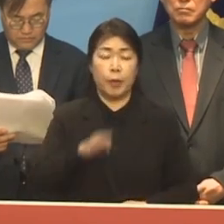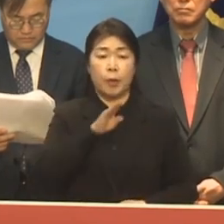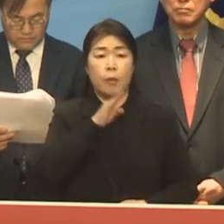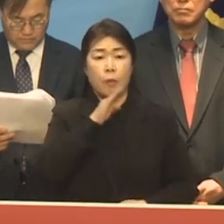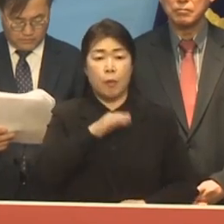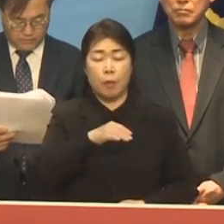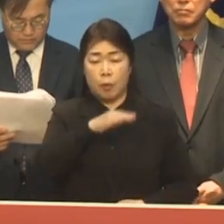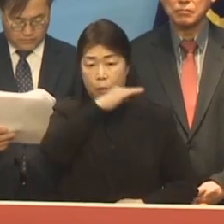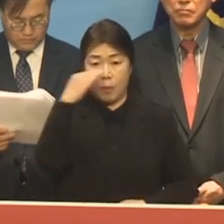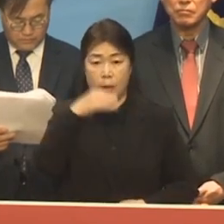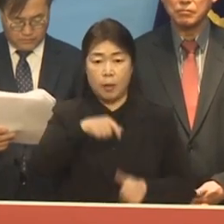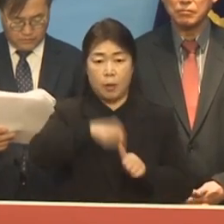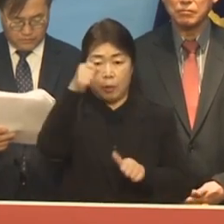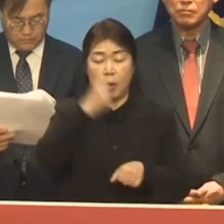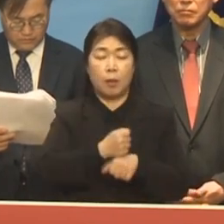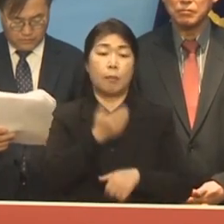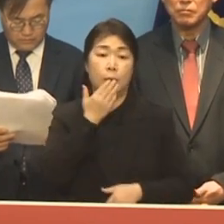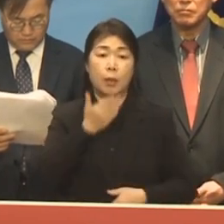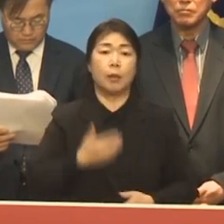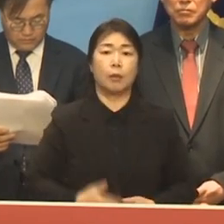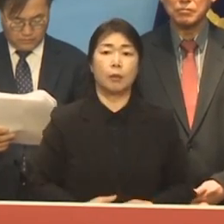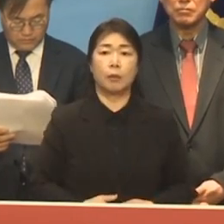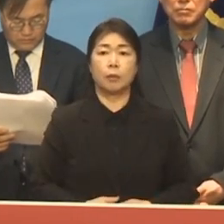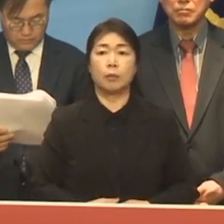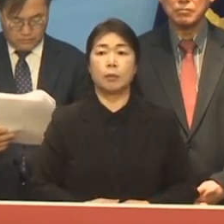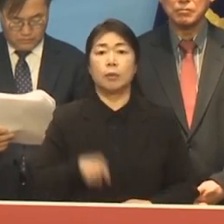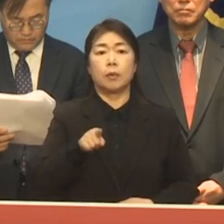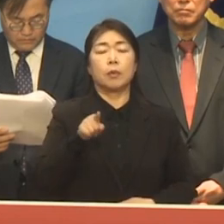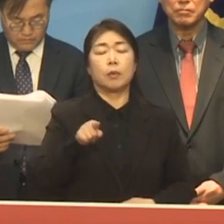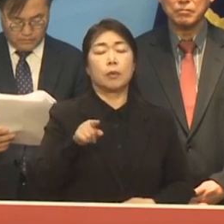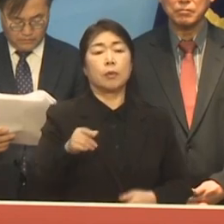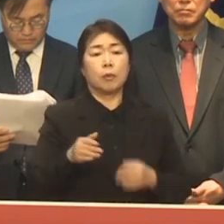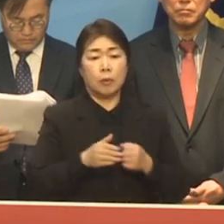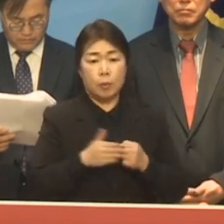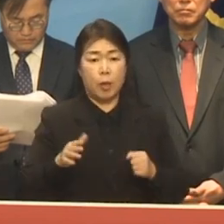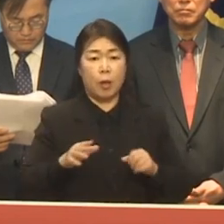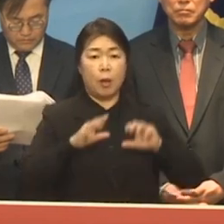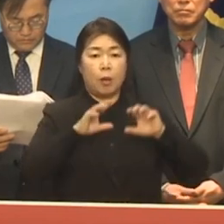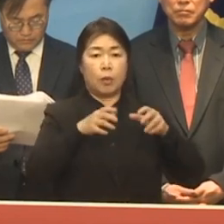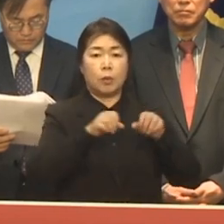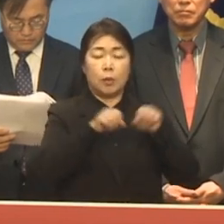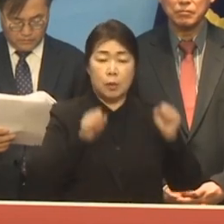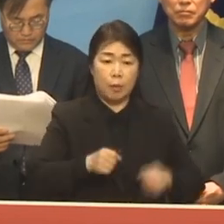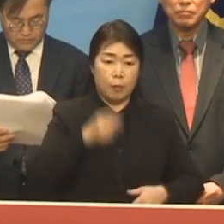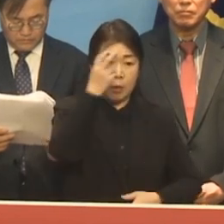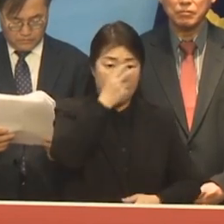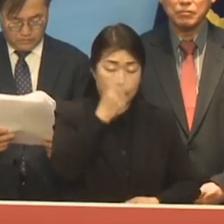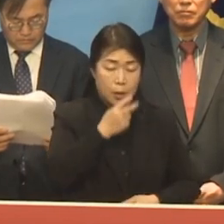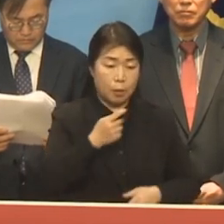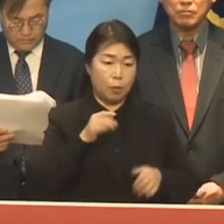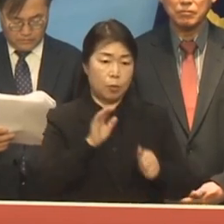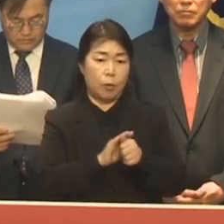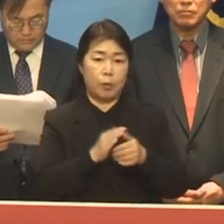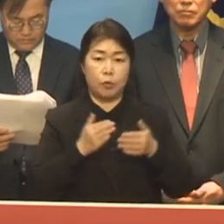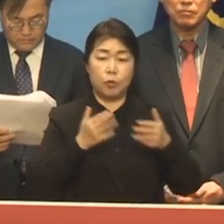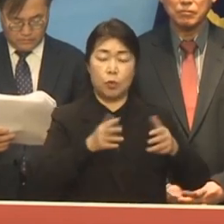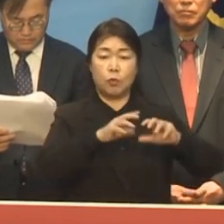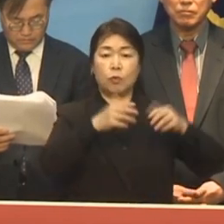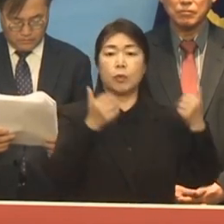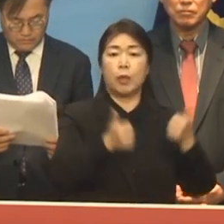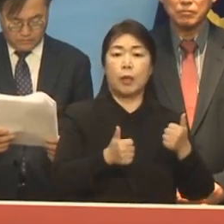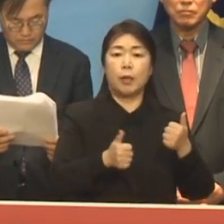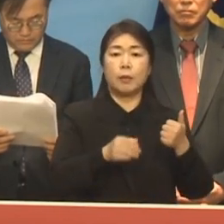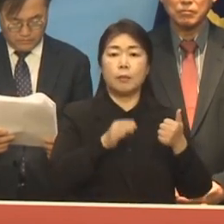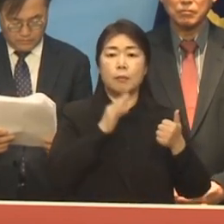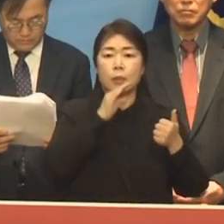선택을 할 수 있을 것입니다. 그래서 국가 시스템을 감시하고 보완하는 국회의